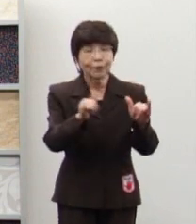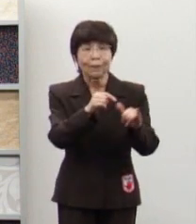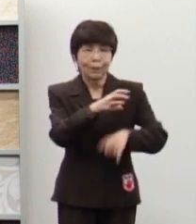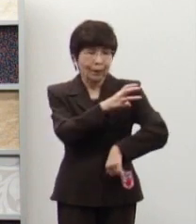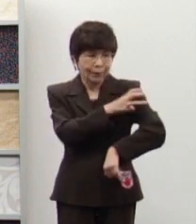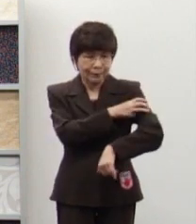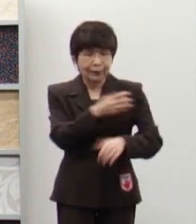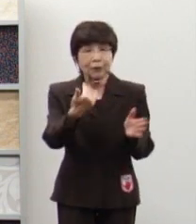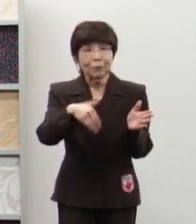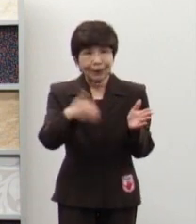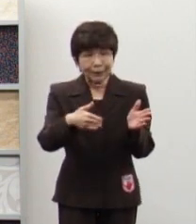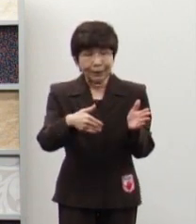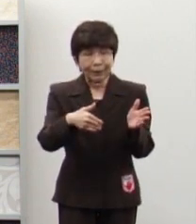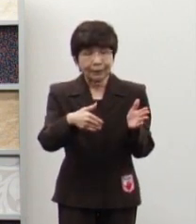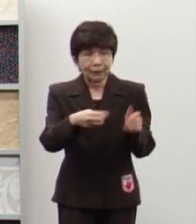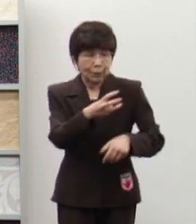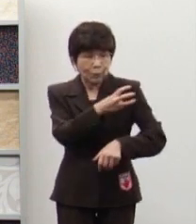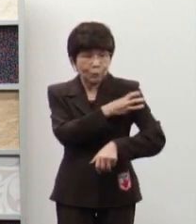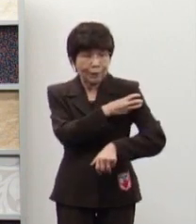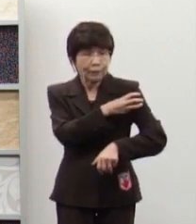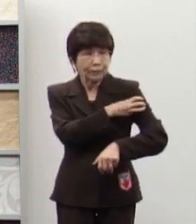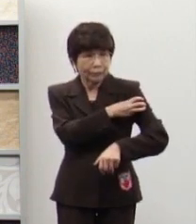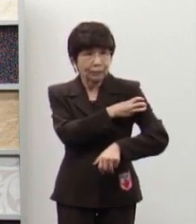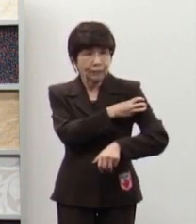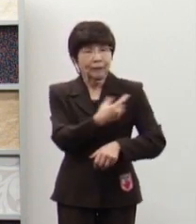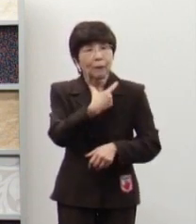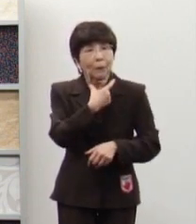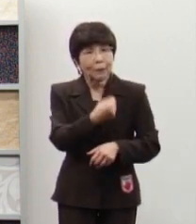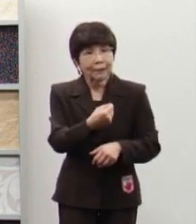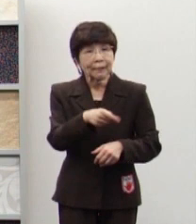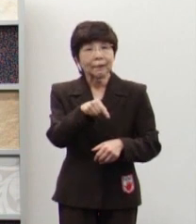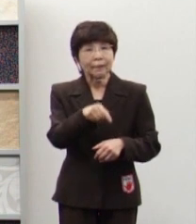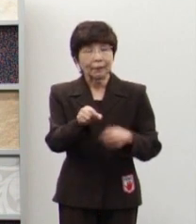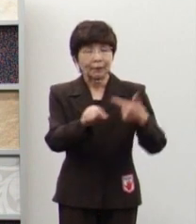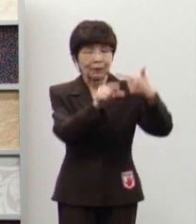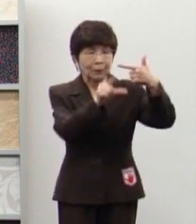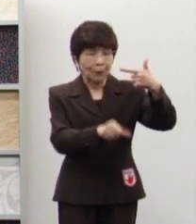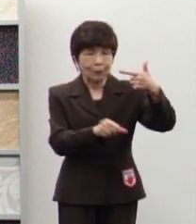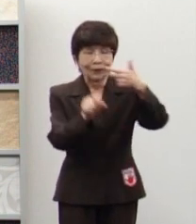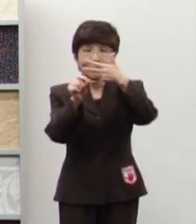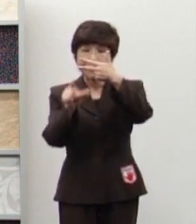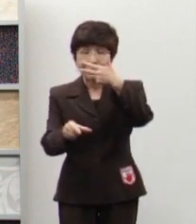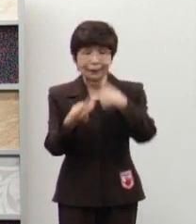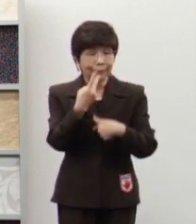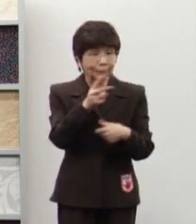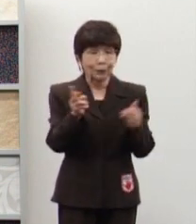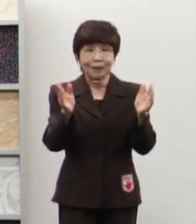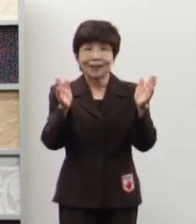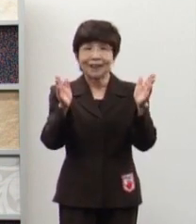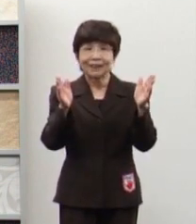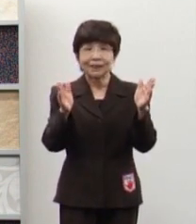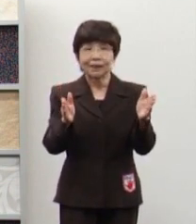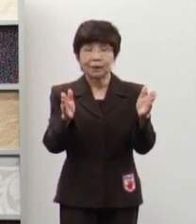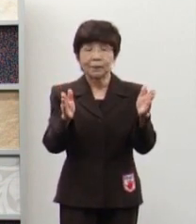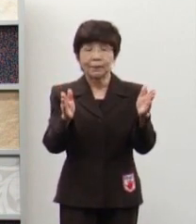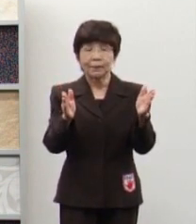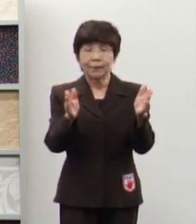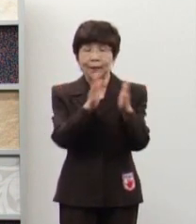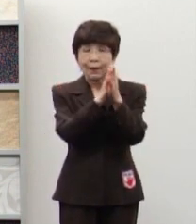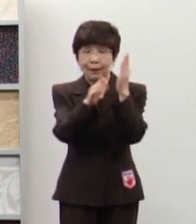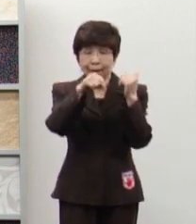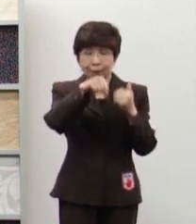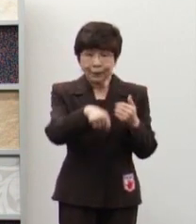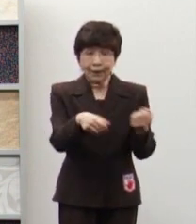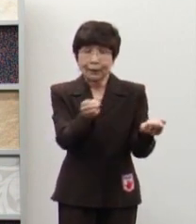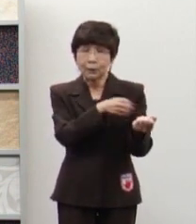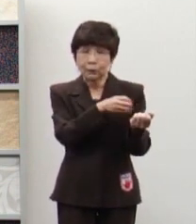の接種率を引き上げていくため、6月から7月までの2ヶ月間県内大型